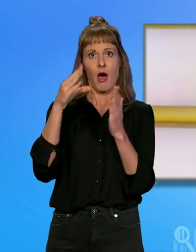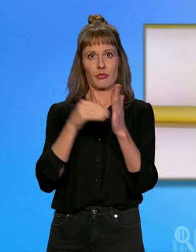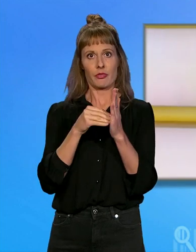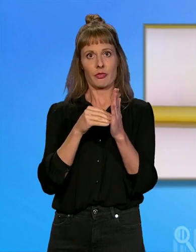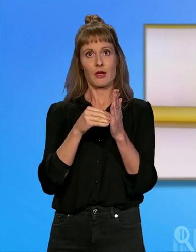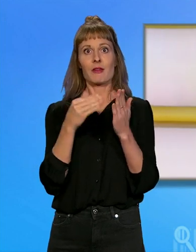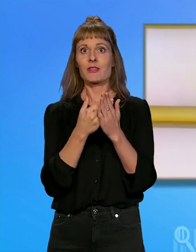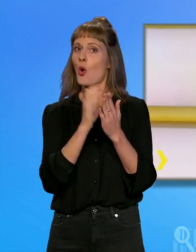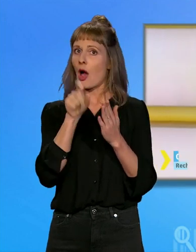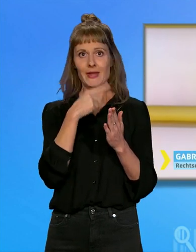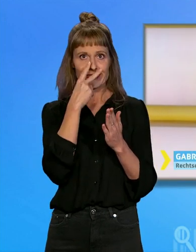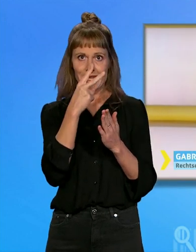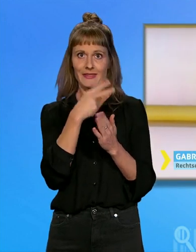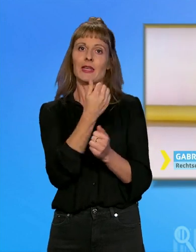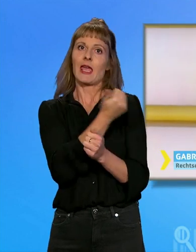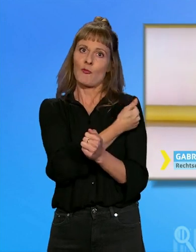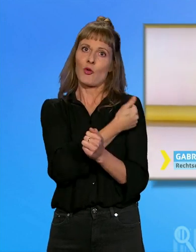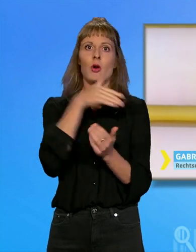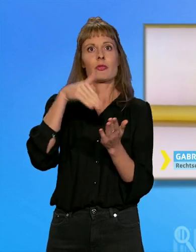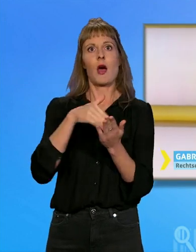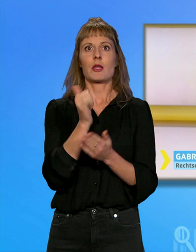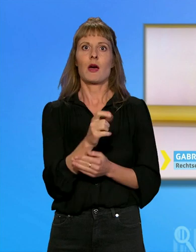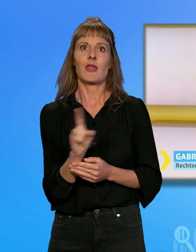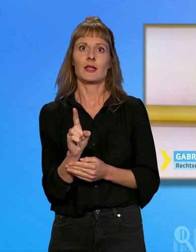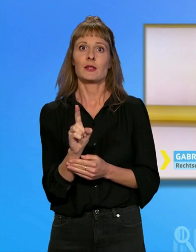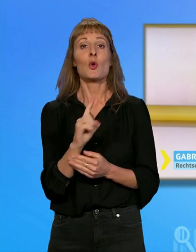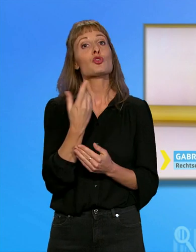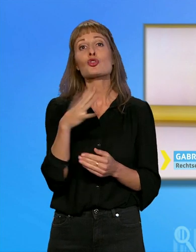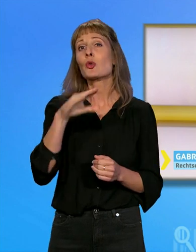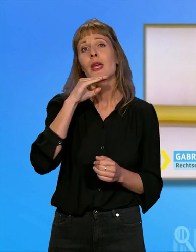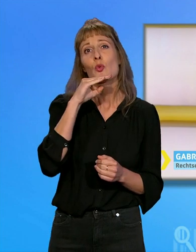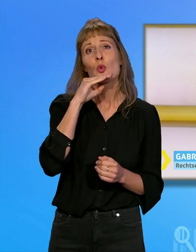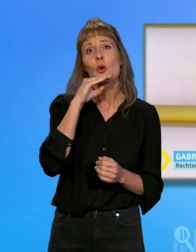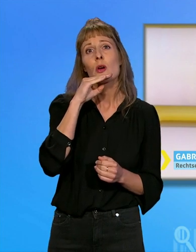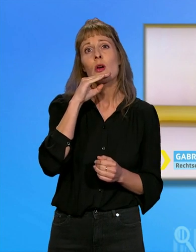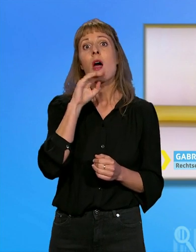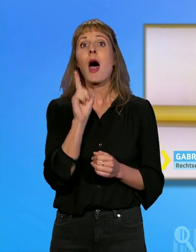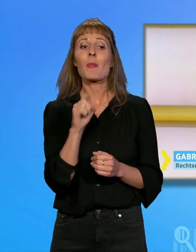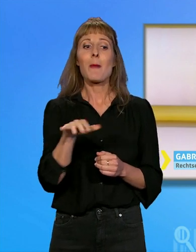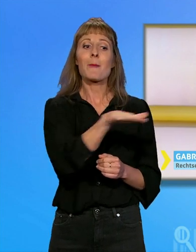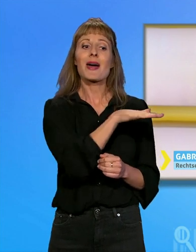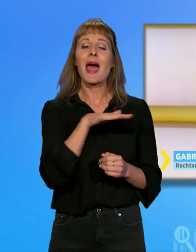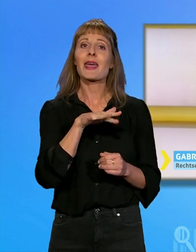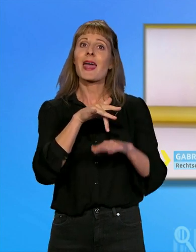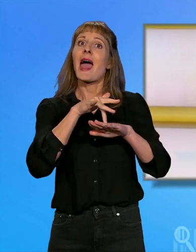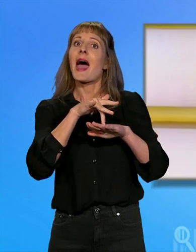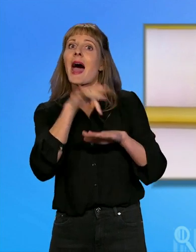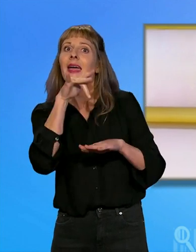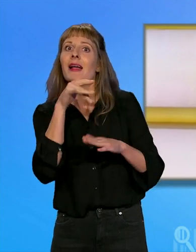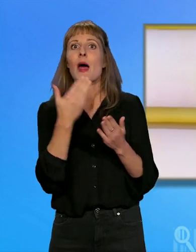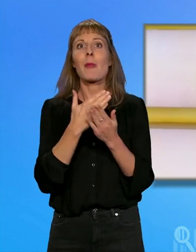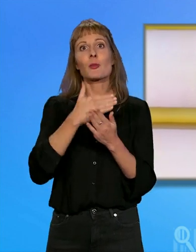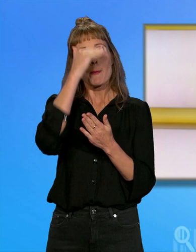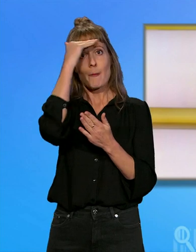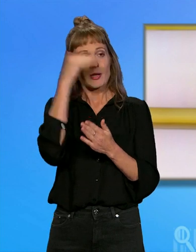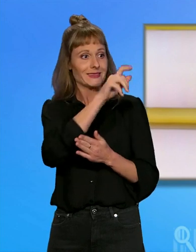nicht. Und die langen im Normalfall. Das gilt natürlich dort nicht, wo Angestellte engen Kontakt haben mit verletzlichen Personen, also